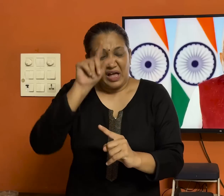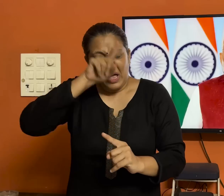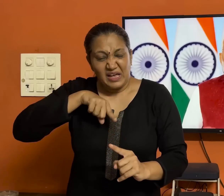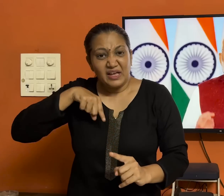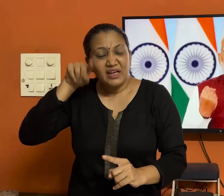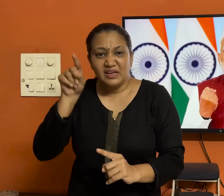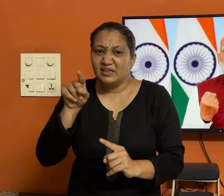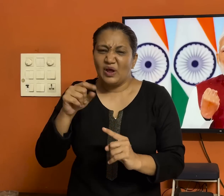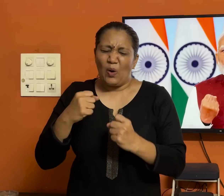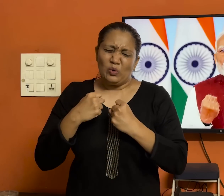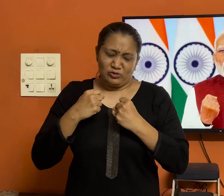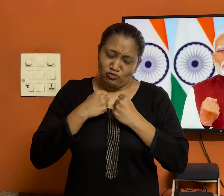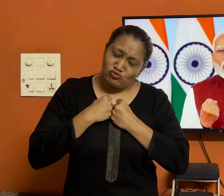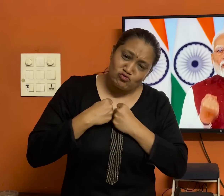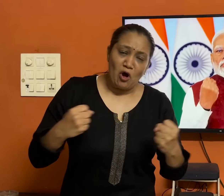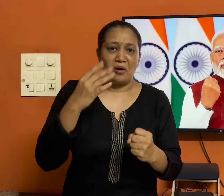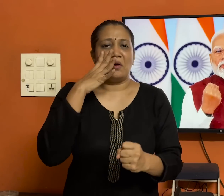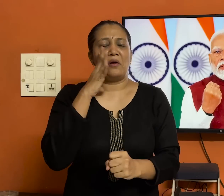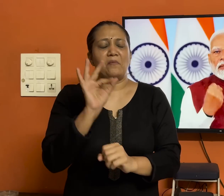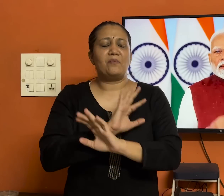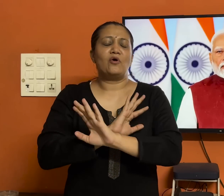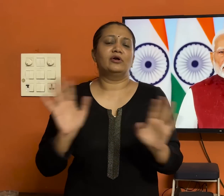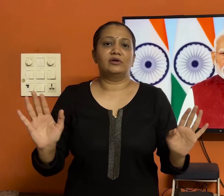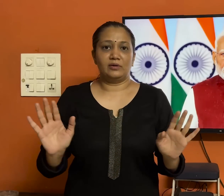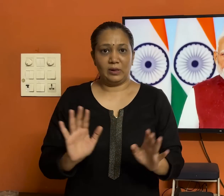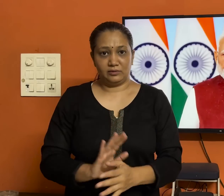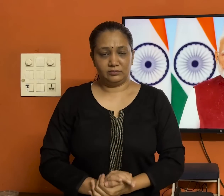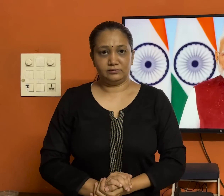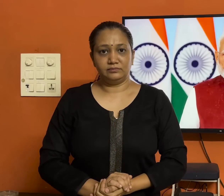भारत का शक्तिशाली होना बहुत जरूरी है।